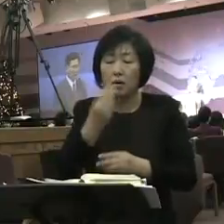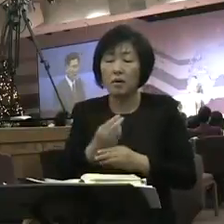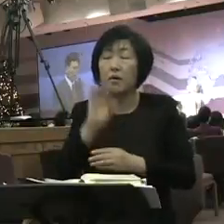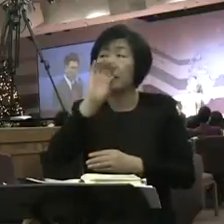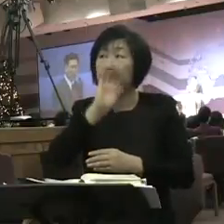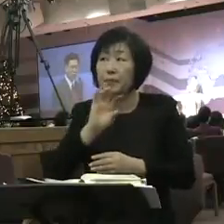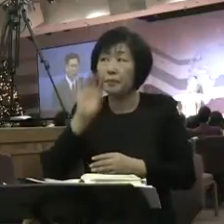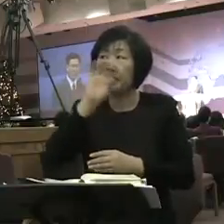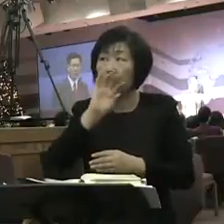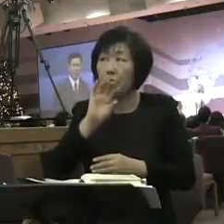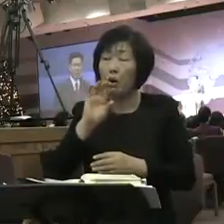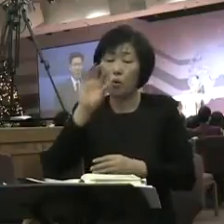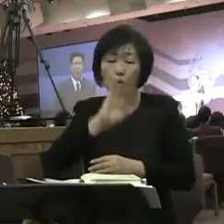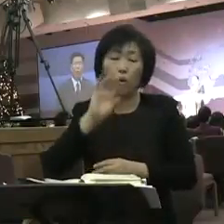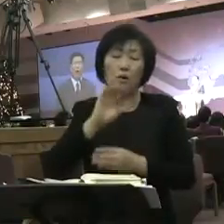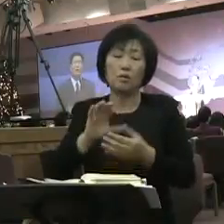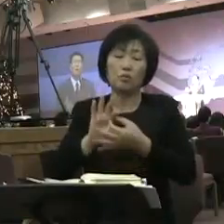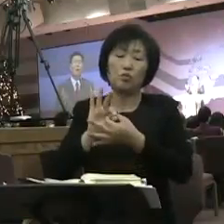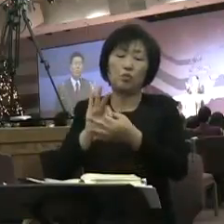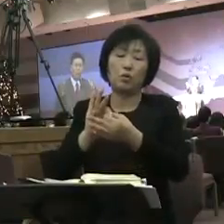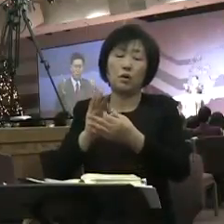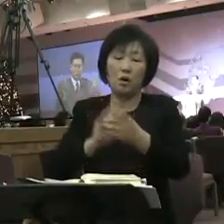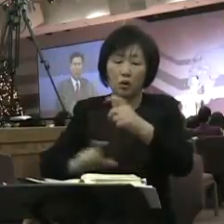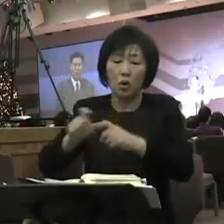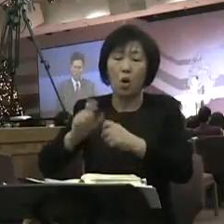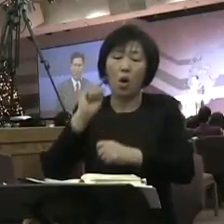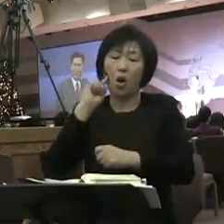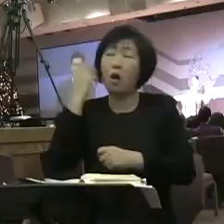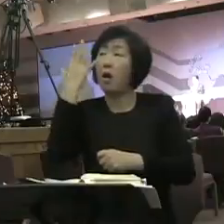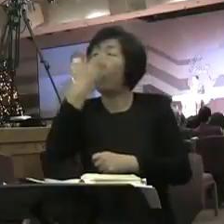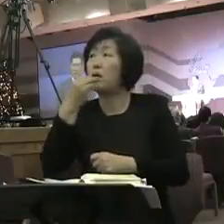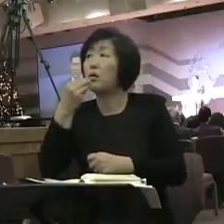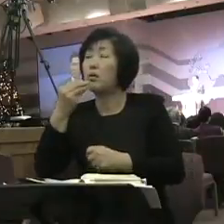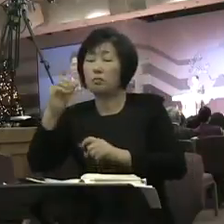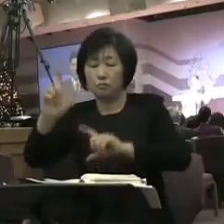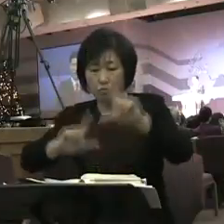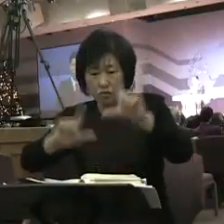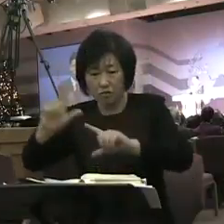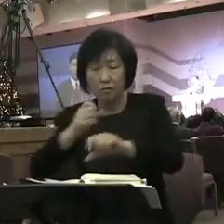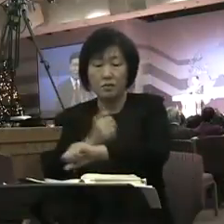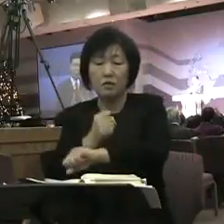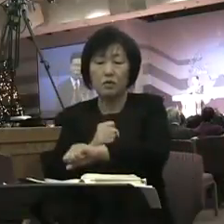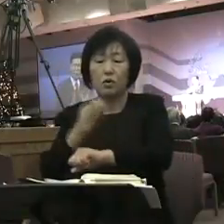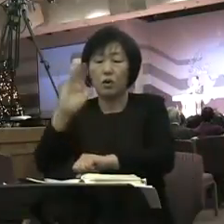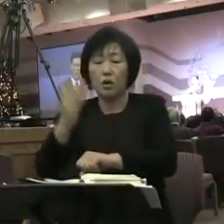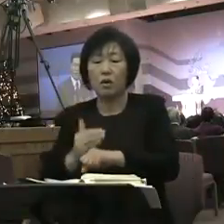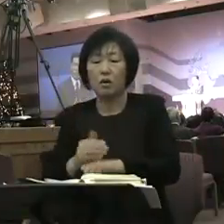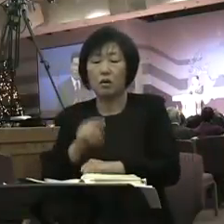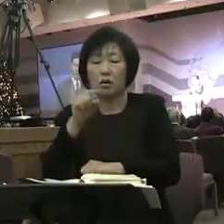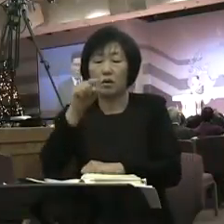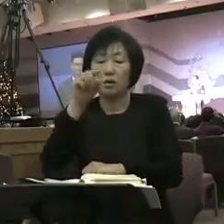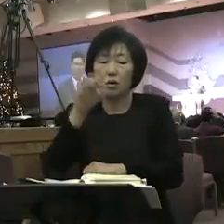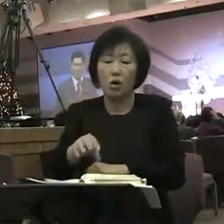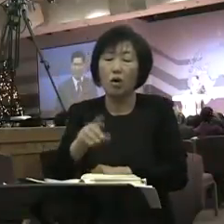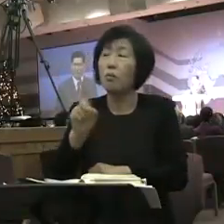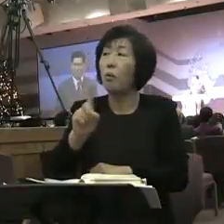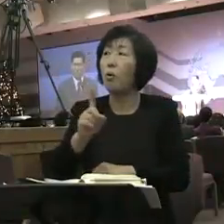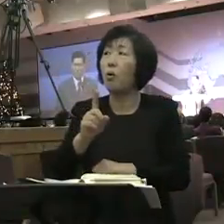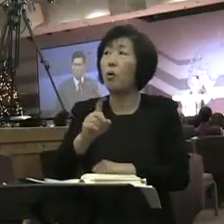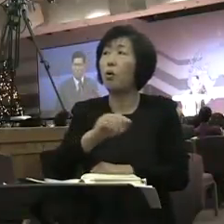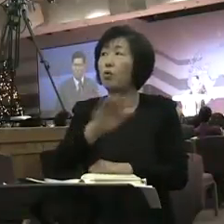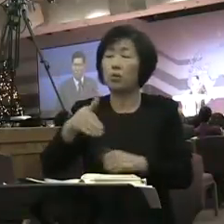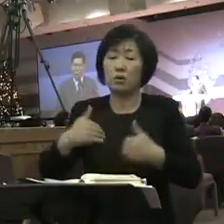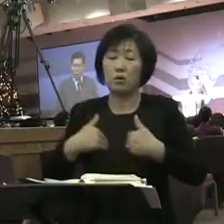연습을 통해서 훈련을 통해서 더 아름다운 모습으로 만들어지라고 했습니다. 근데 거기에 뭐를 하나님께서 우리에게 주신 줄 아세요?